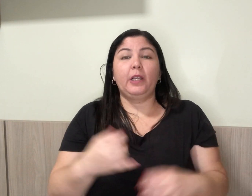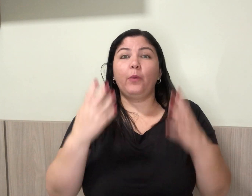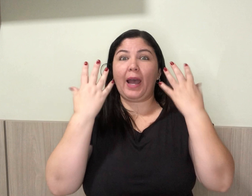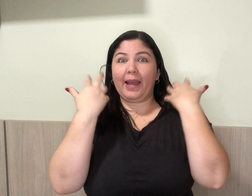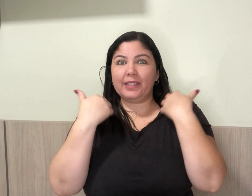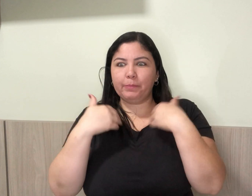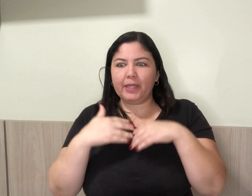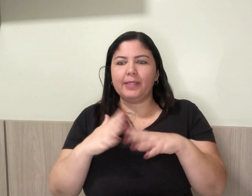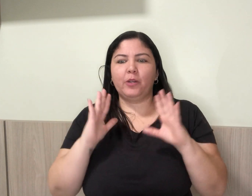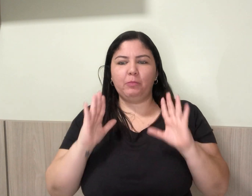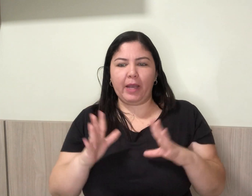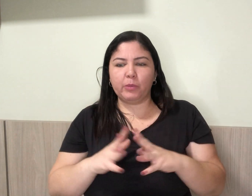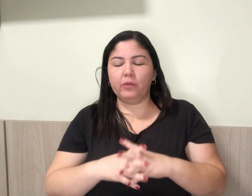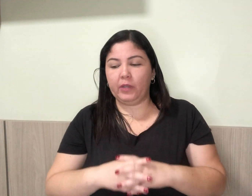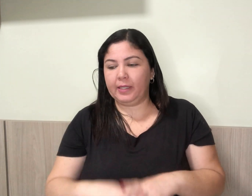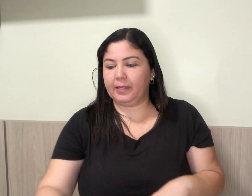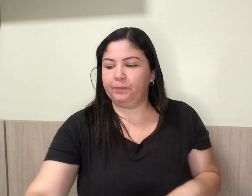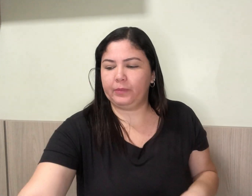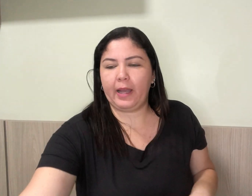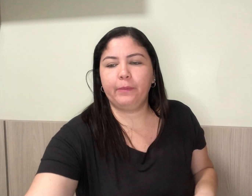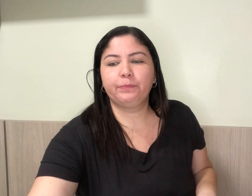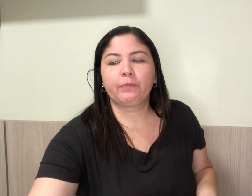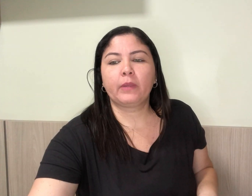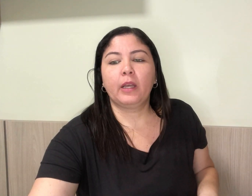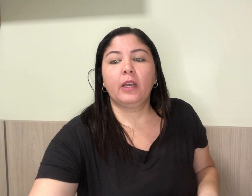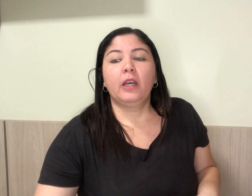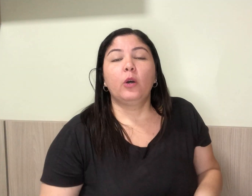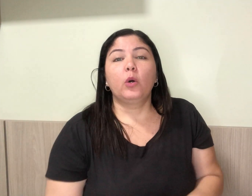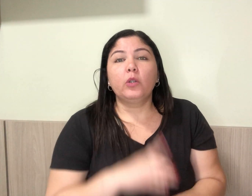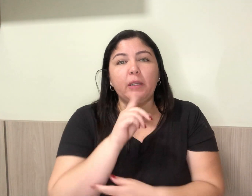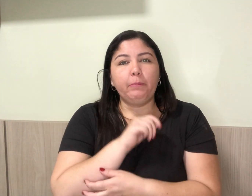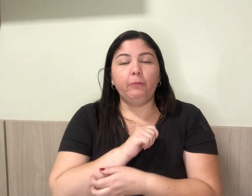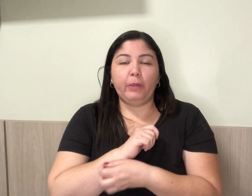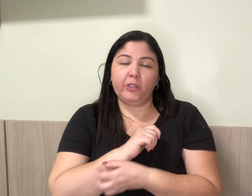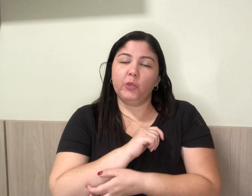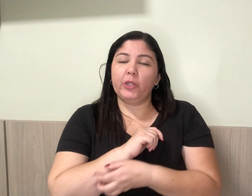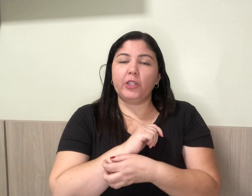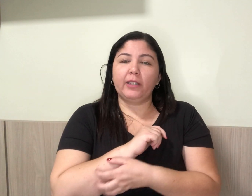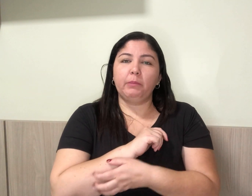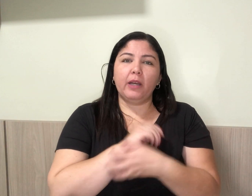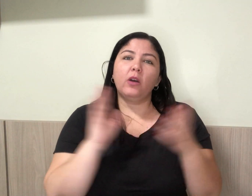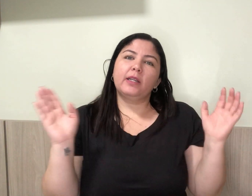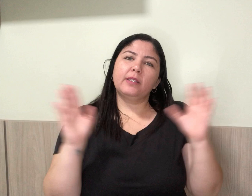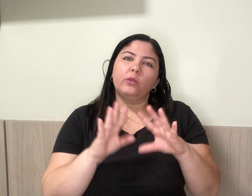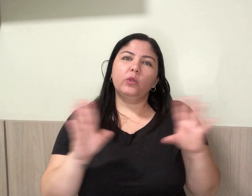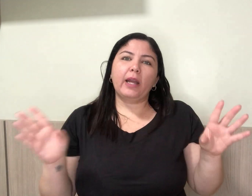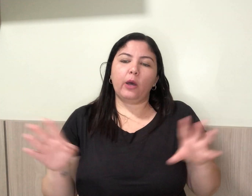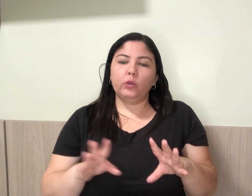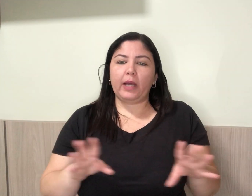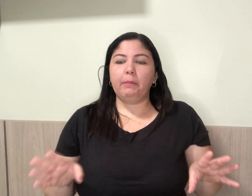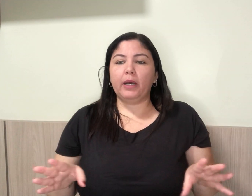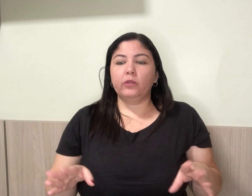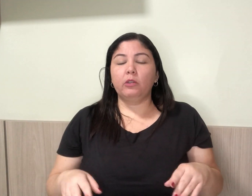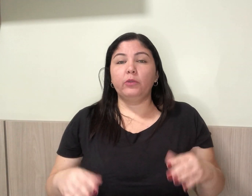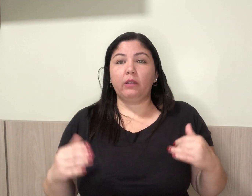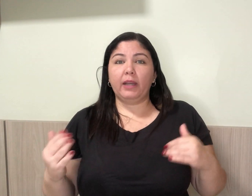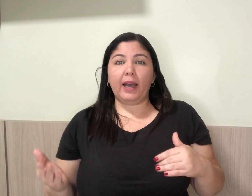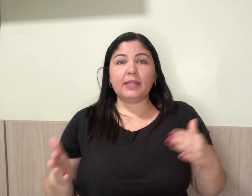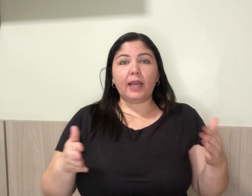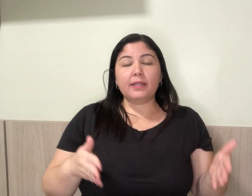Então, a expressão, mais uma vez, tá? Outra, pra gente praticar também agora, a questão do grau, do tamanho. Então, eu falo casa,